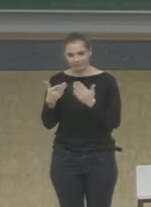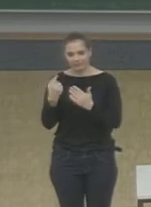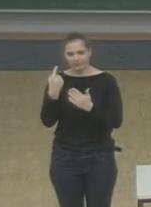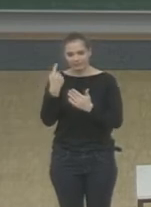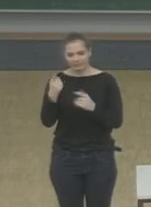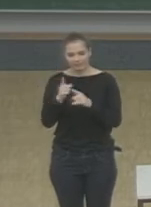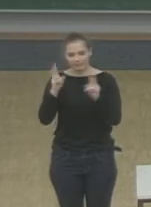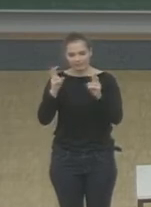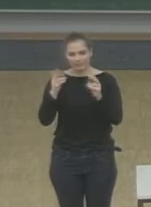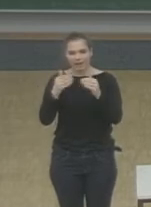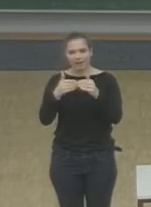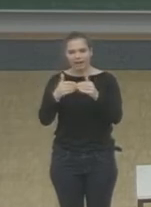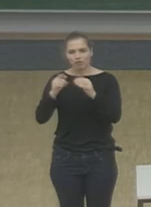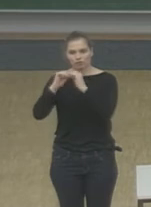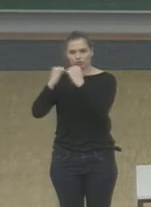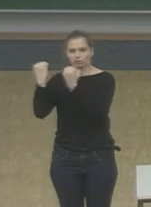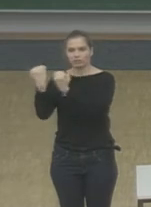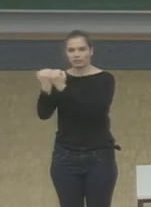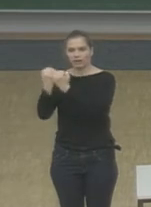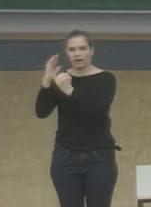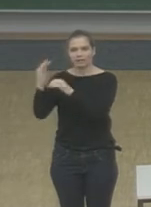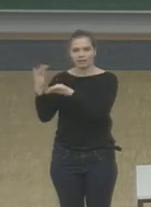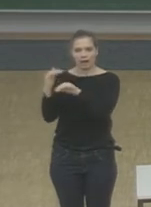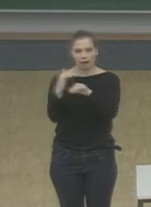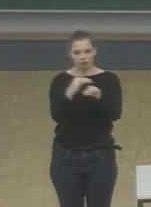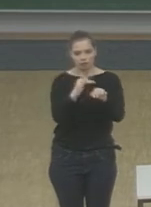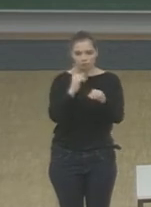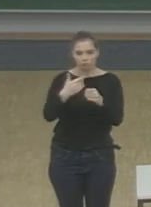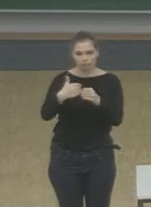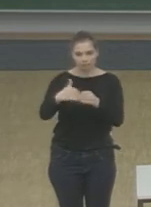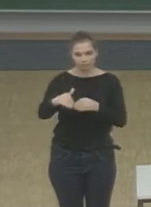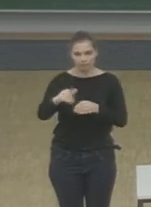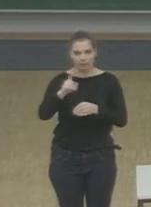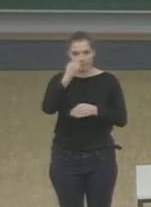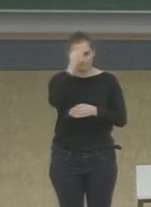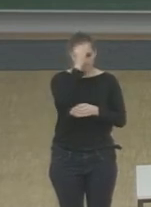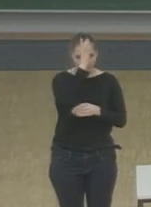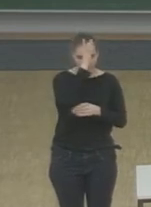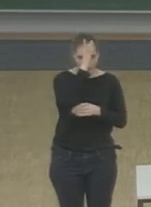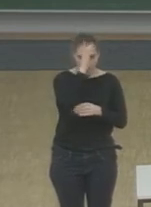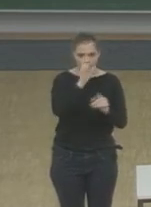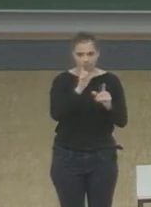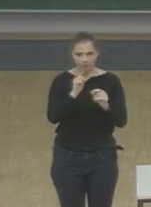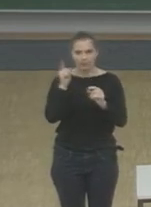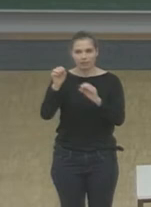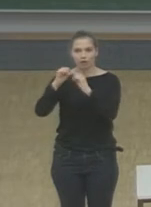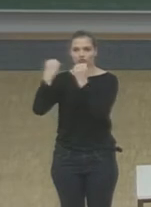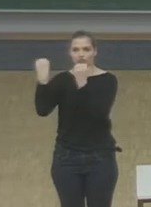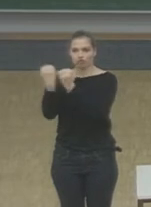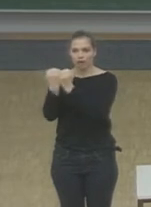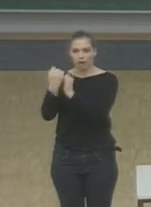Grenzen der Wirksamkeit des Staates zu bestimmen, stammt. Bildung steht den staatsautoritären